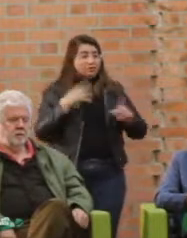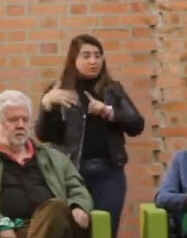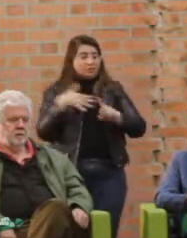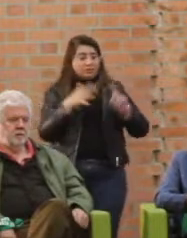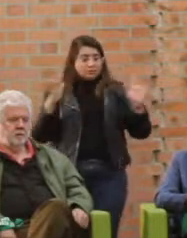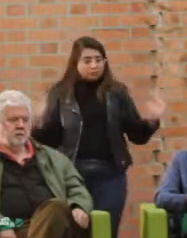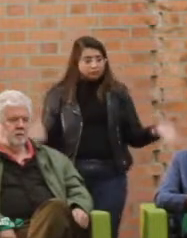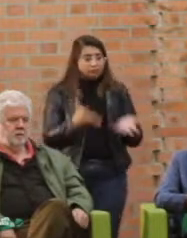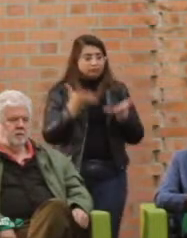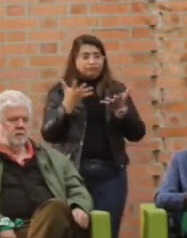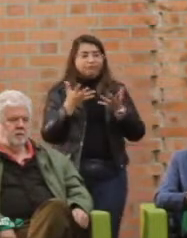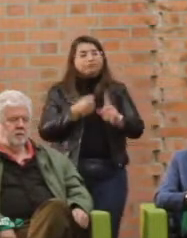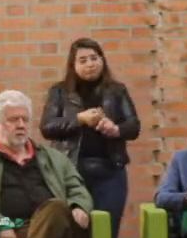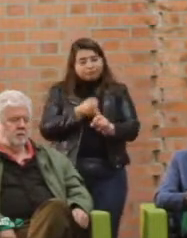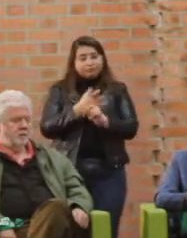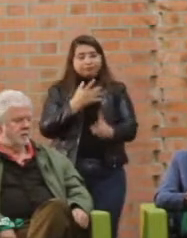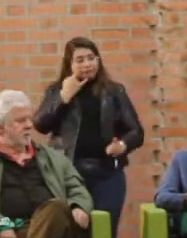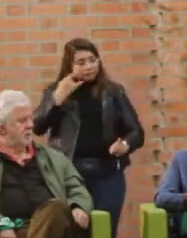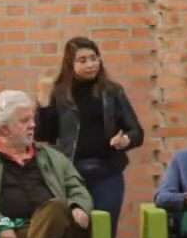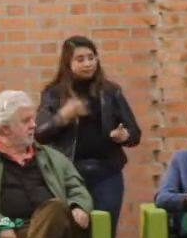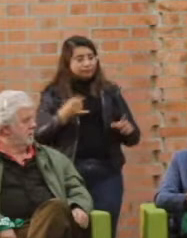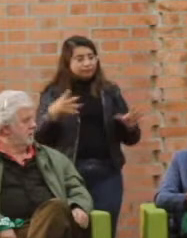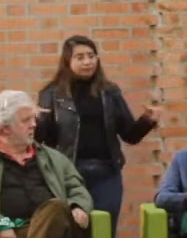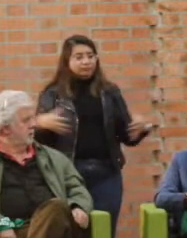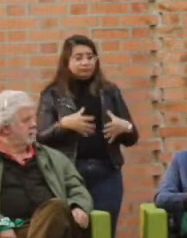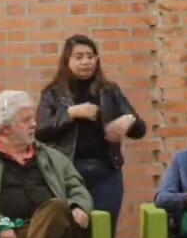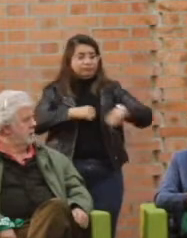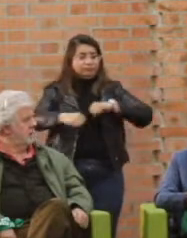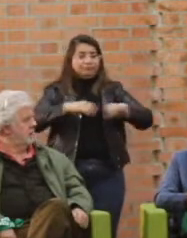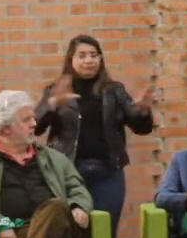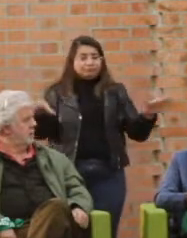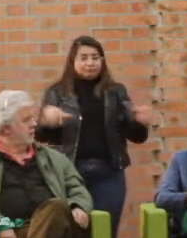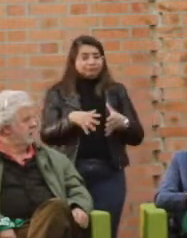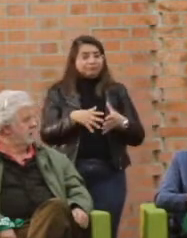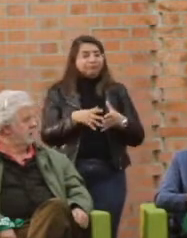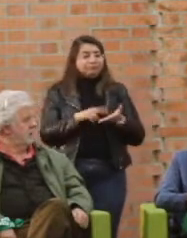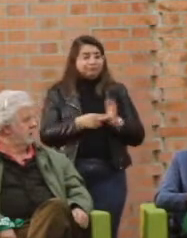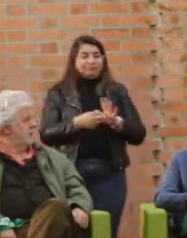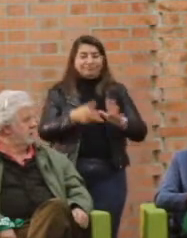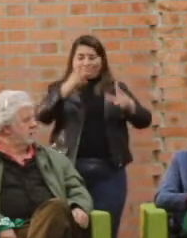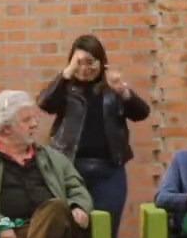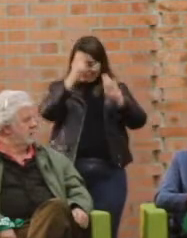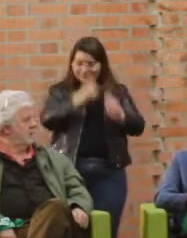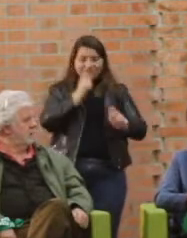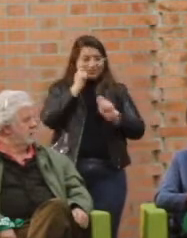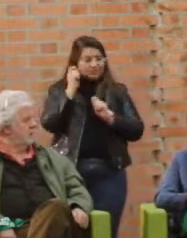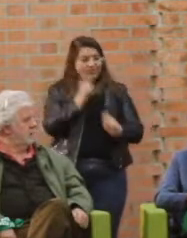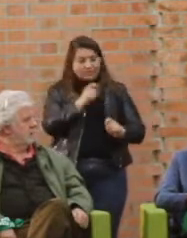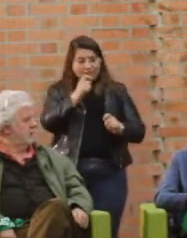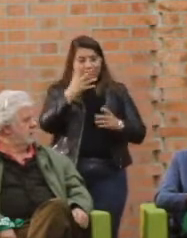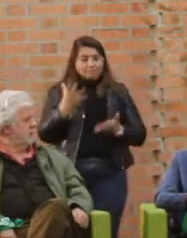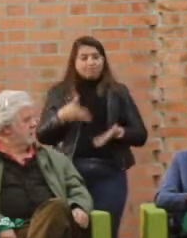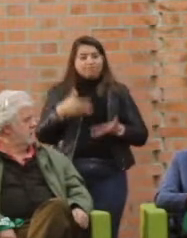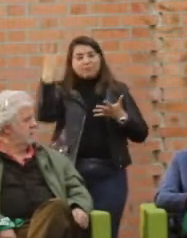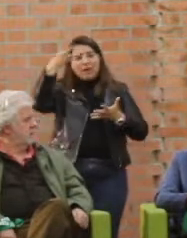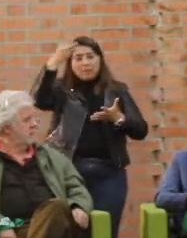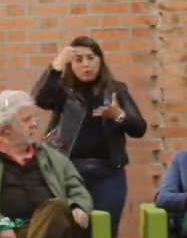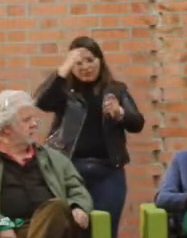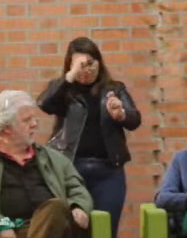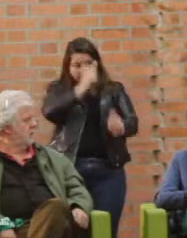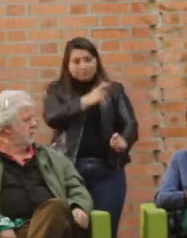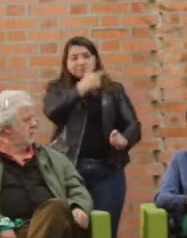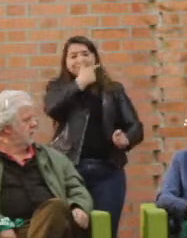y convicción nuestra querida Lucy bartenberg en cuyo honor y memoria se va a conceder